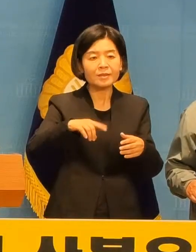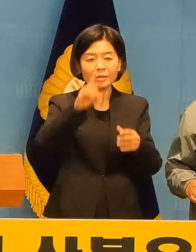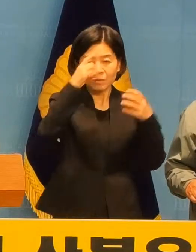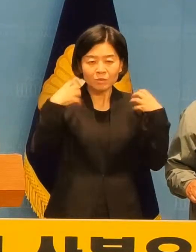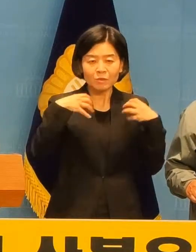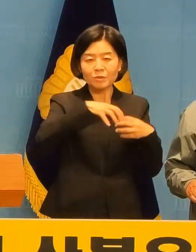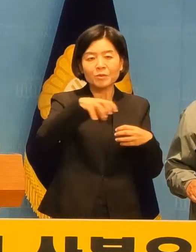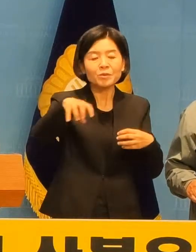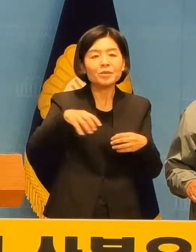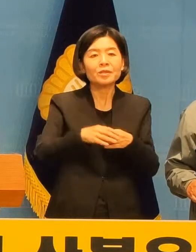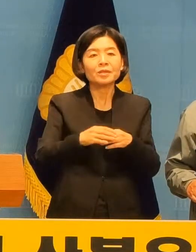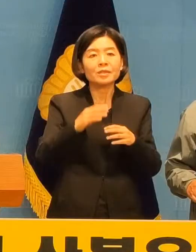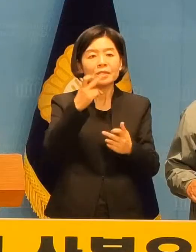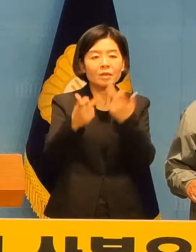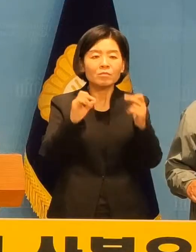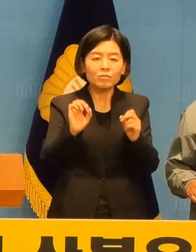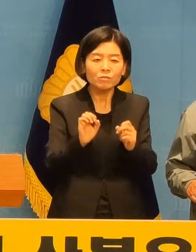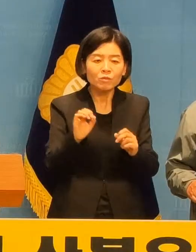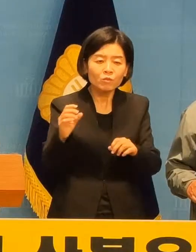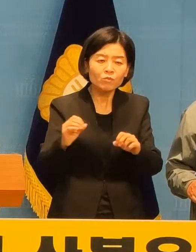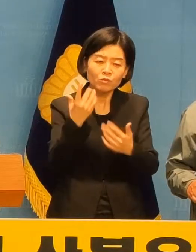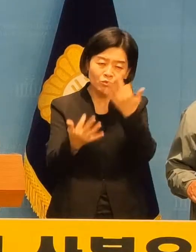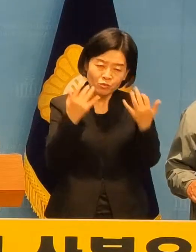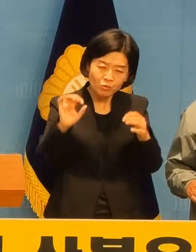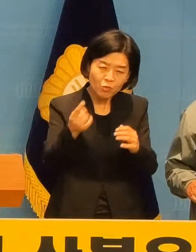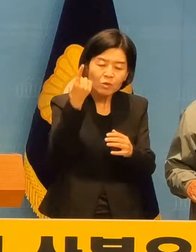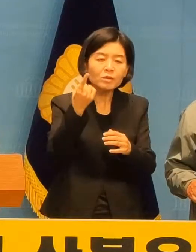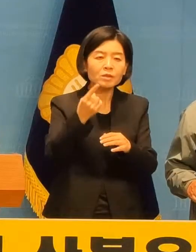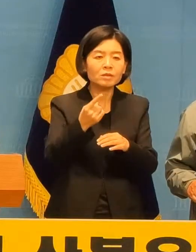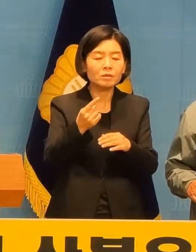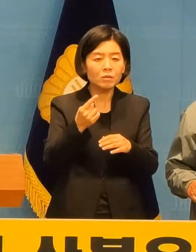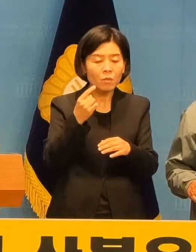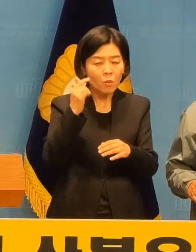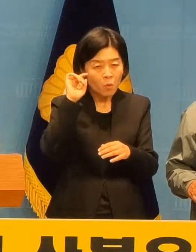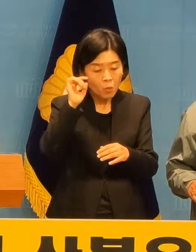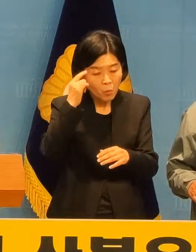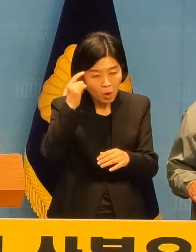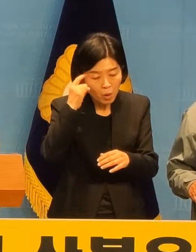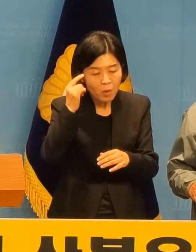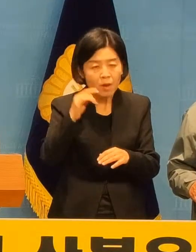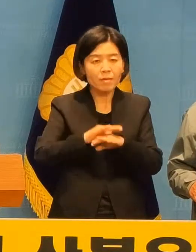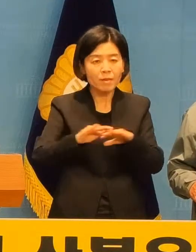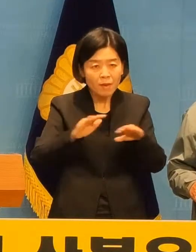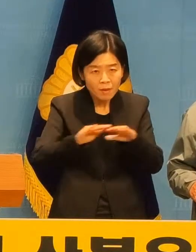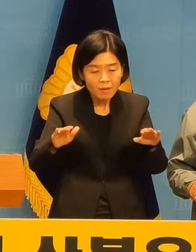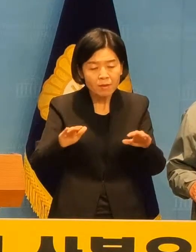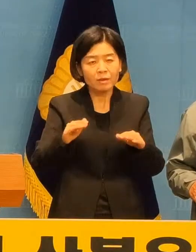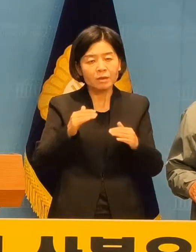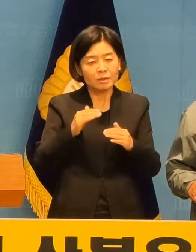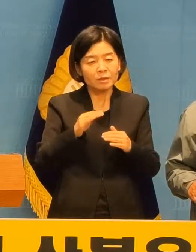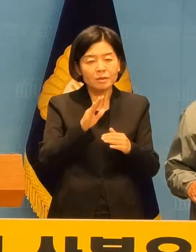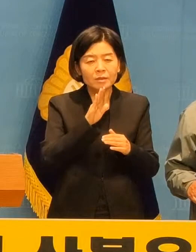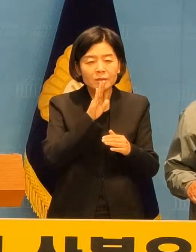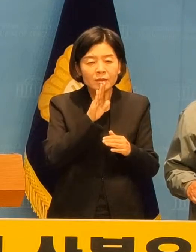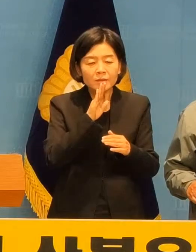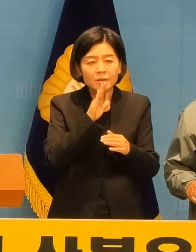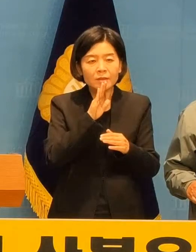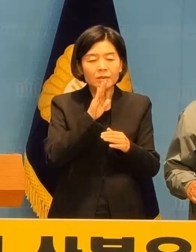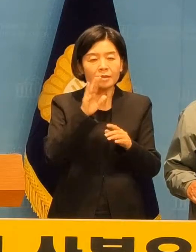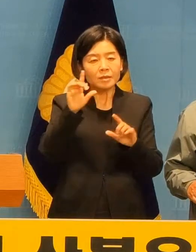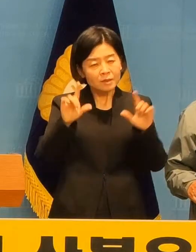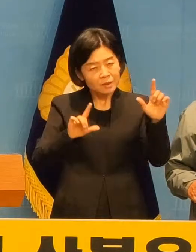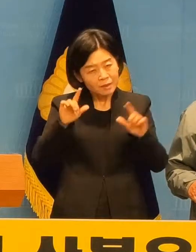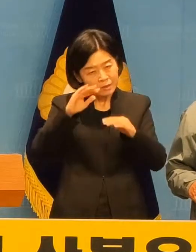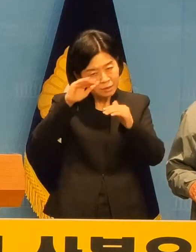산불 원인 규명과 대응 과정, 피해 복구의 실태에 대해 명확한 설명을